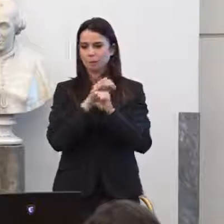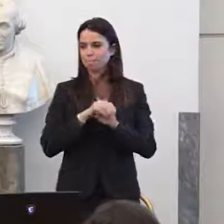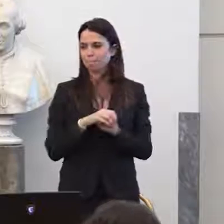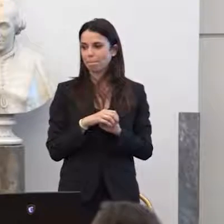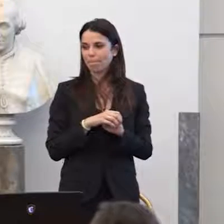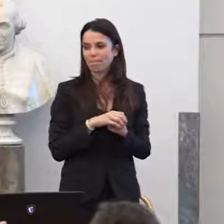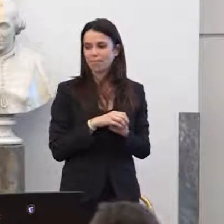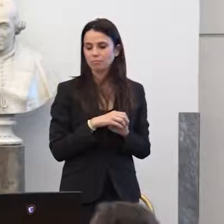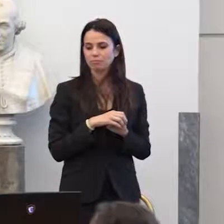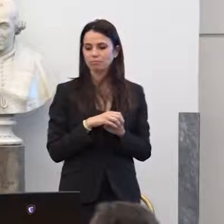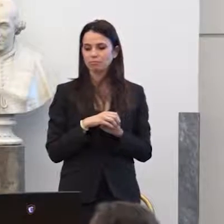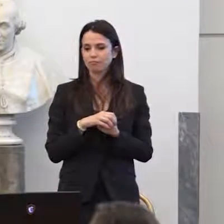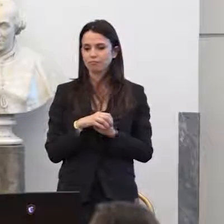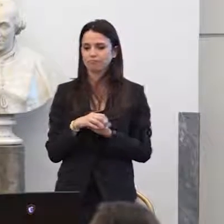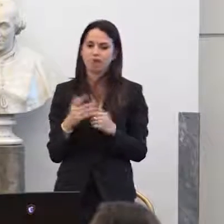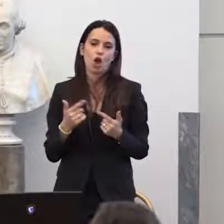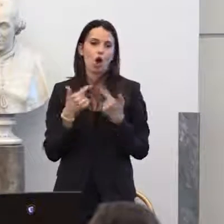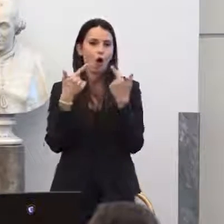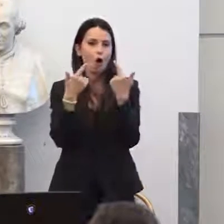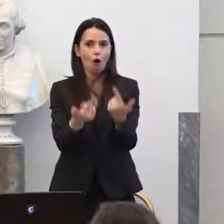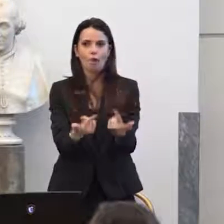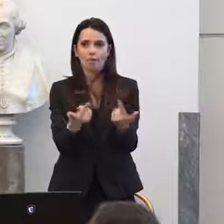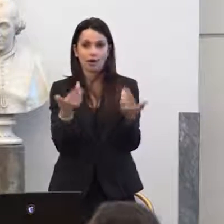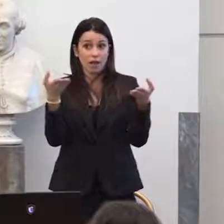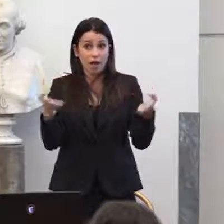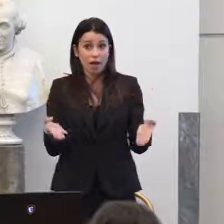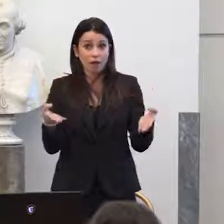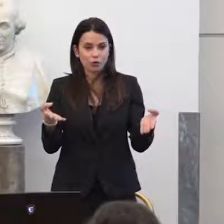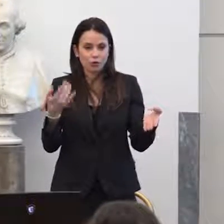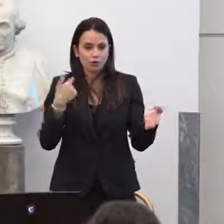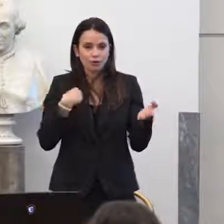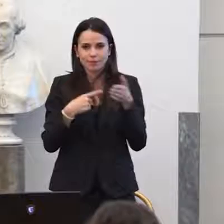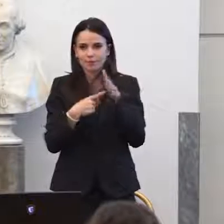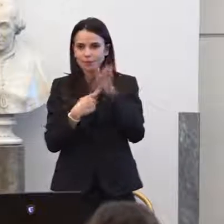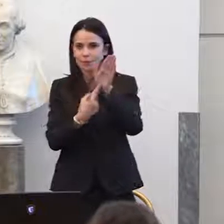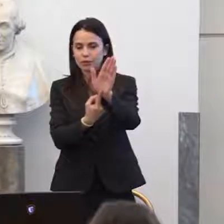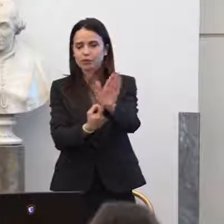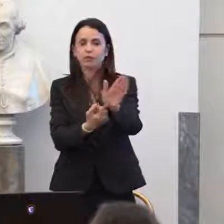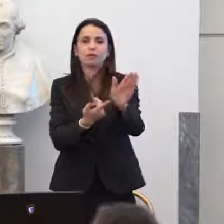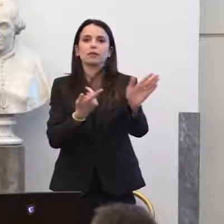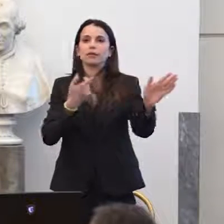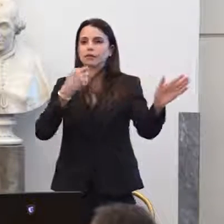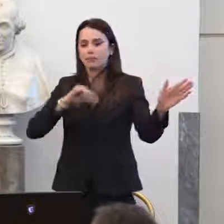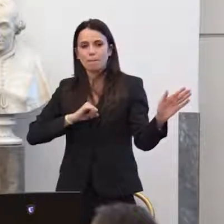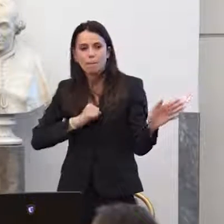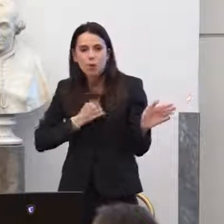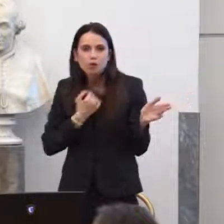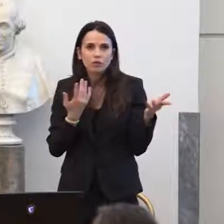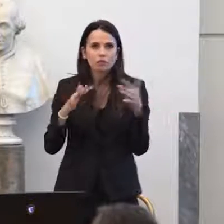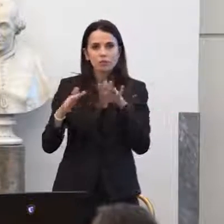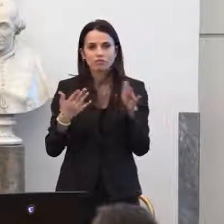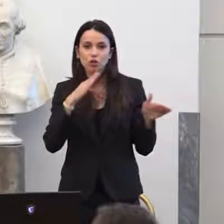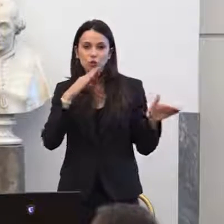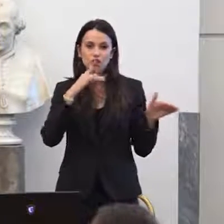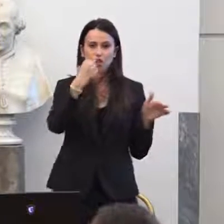Allora, intanto l'offerta attuale, come ho cercato di dimostrarvi, purtroppo coprirebbe un terzo del